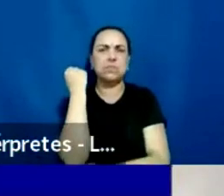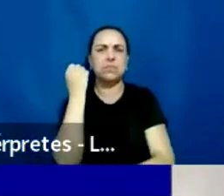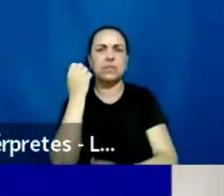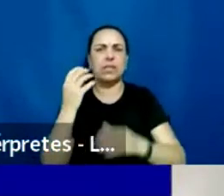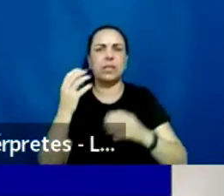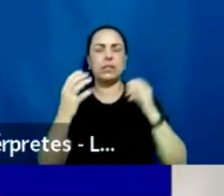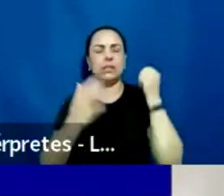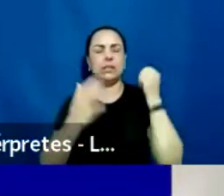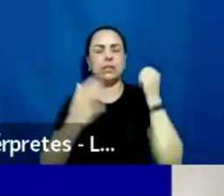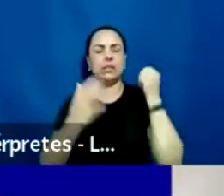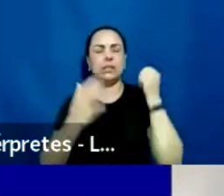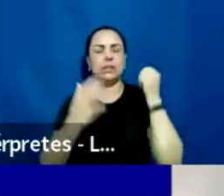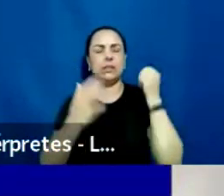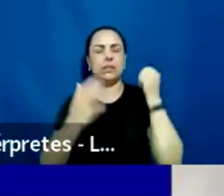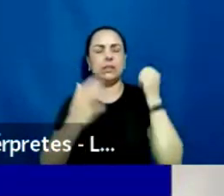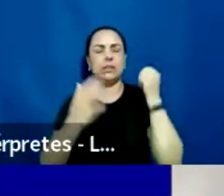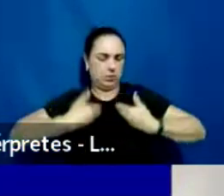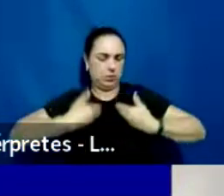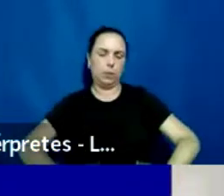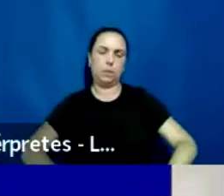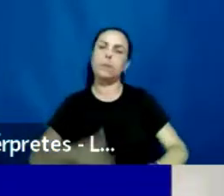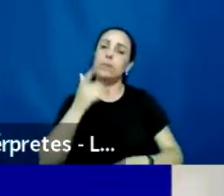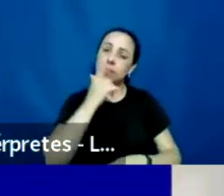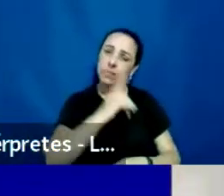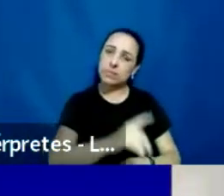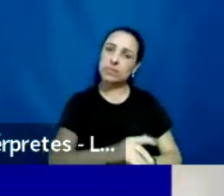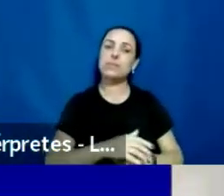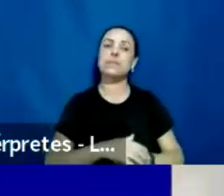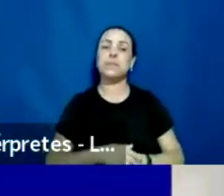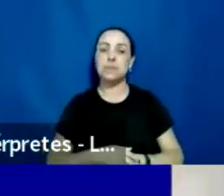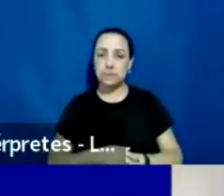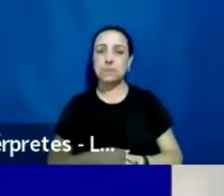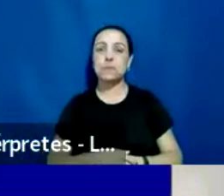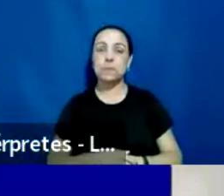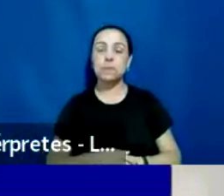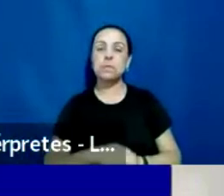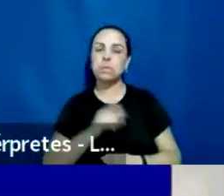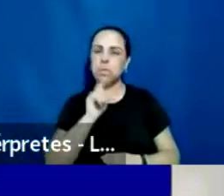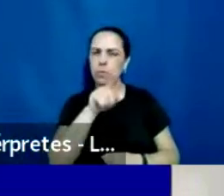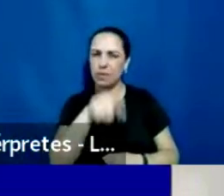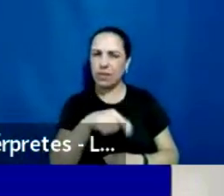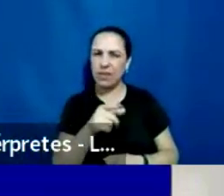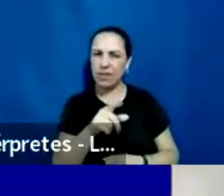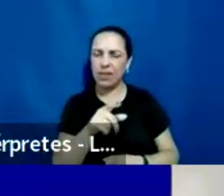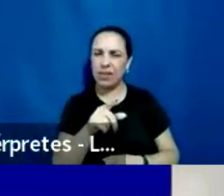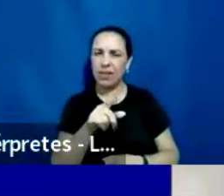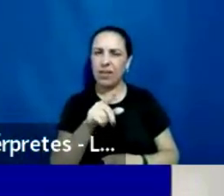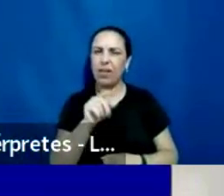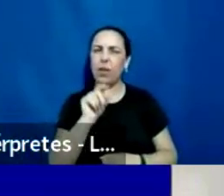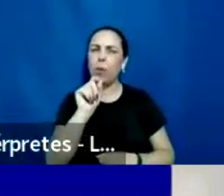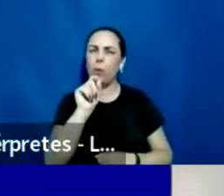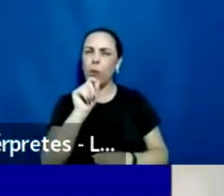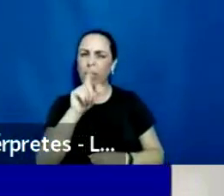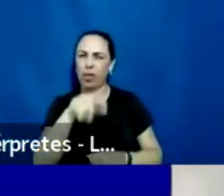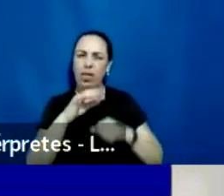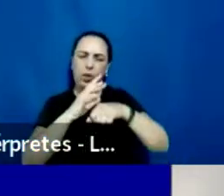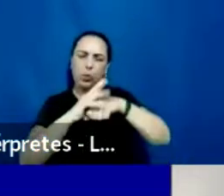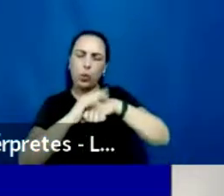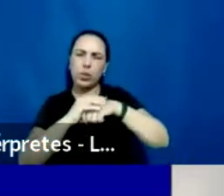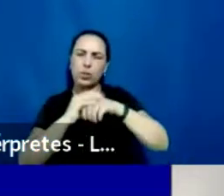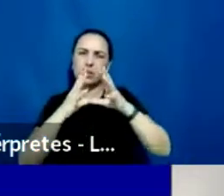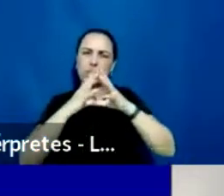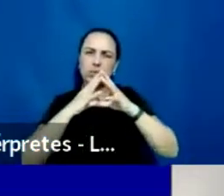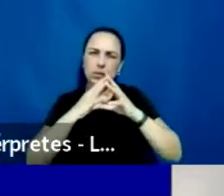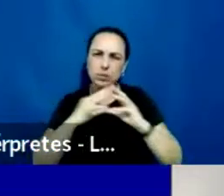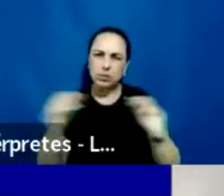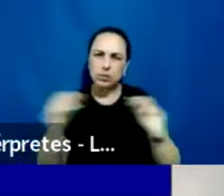é muito importante ressaltar que o nosso Silocimol, este aparelho, ele não tem objetivo de